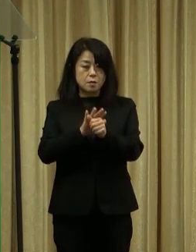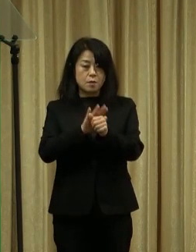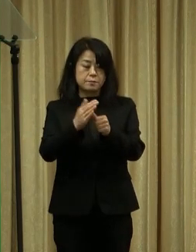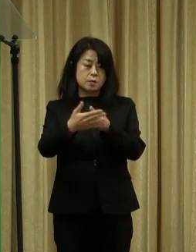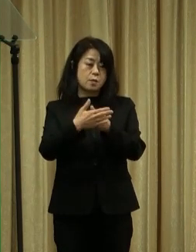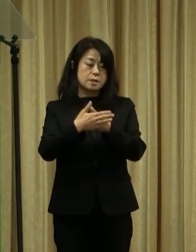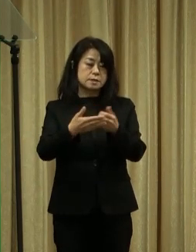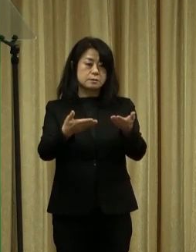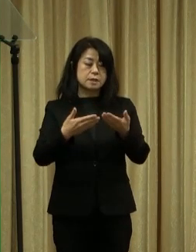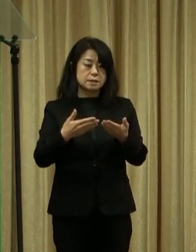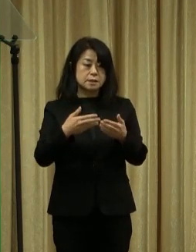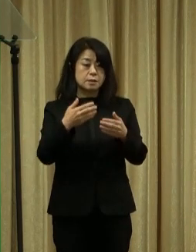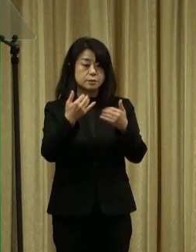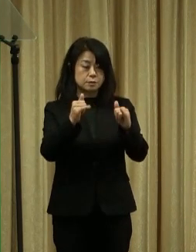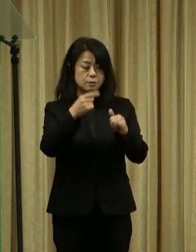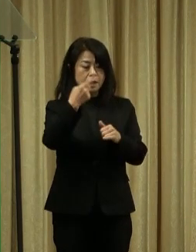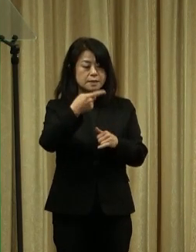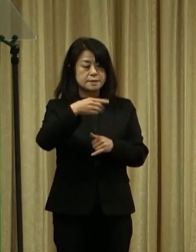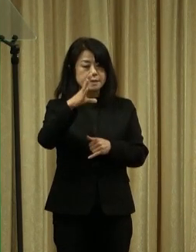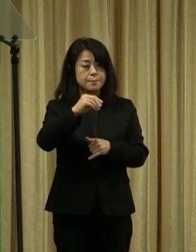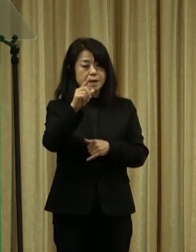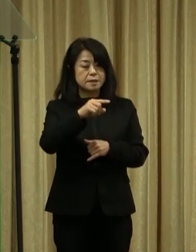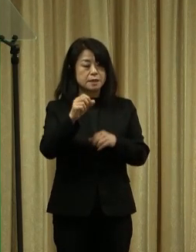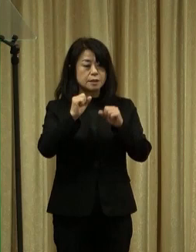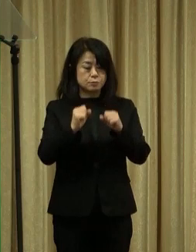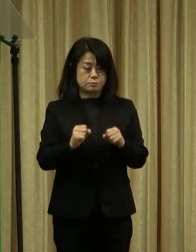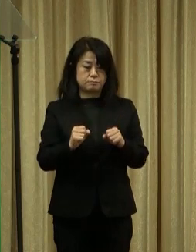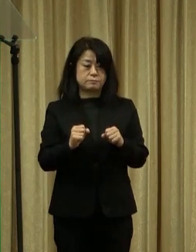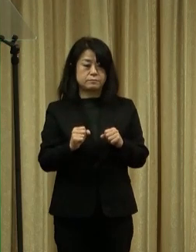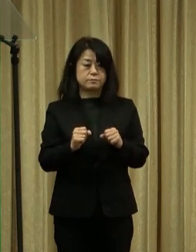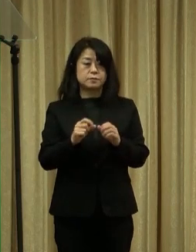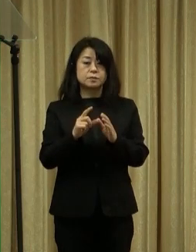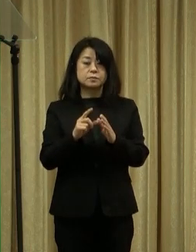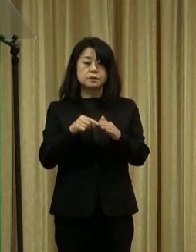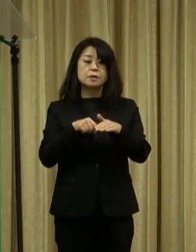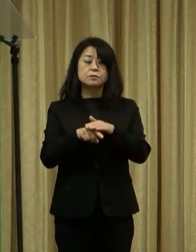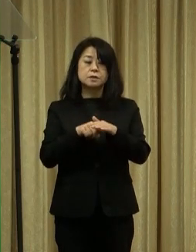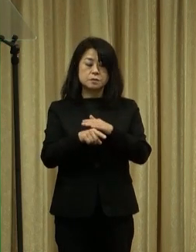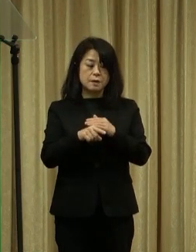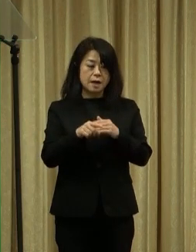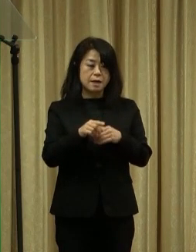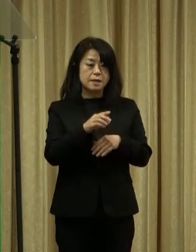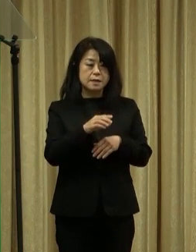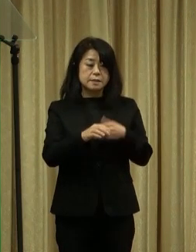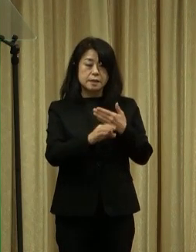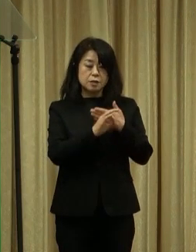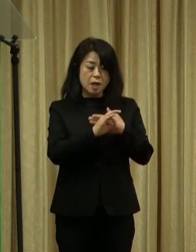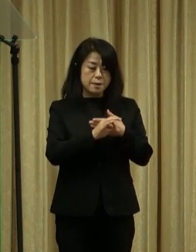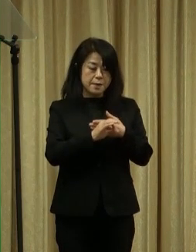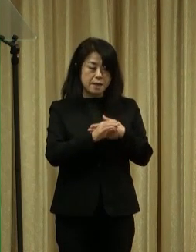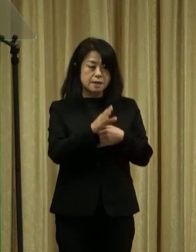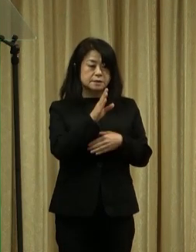々が1000万いらっしゃるということは、たとえリアル人口が、減っていく、